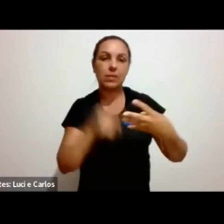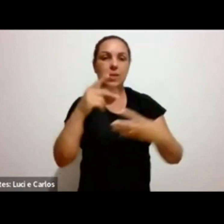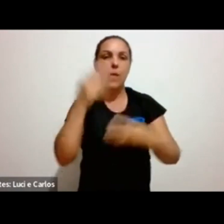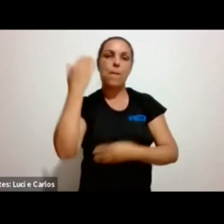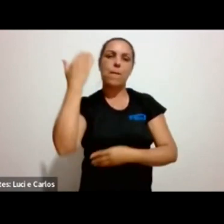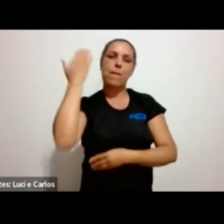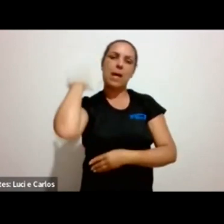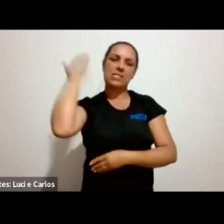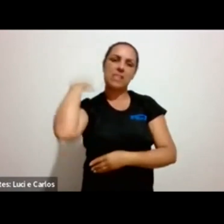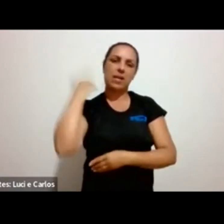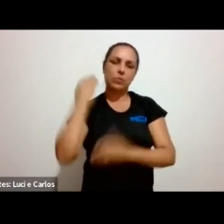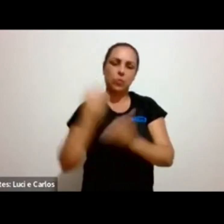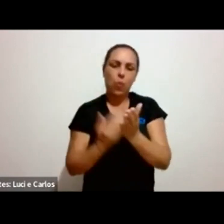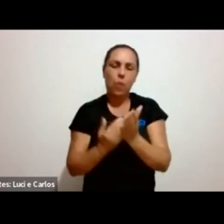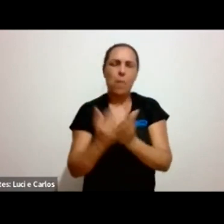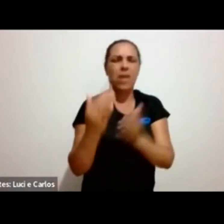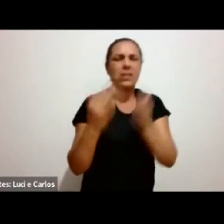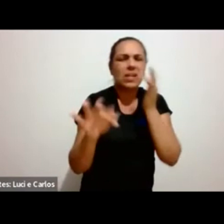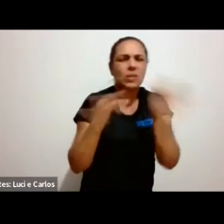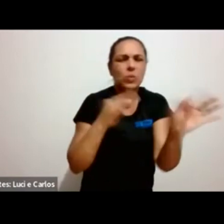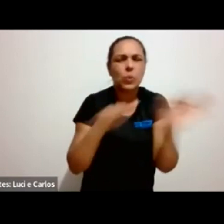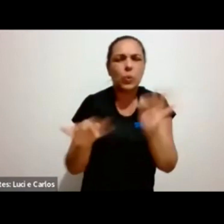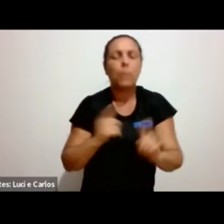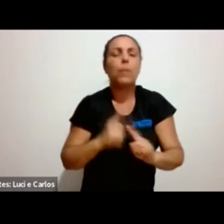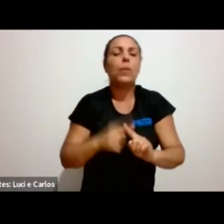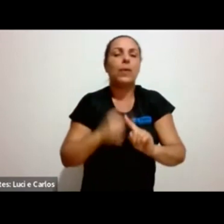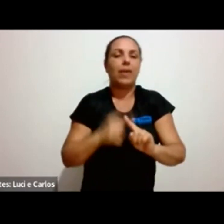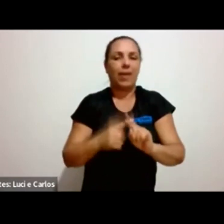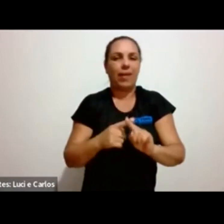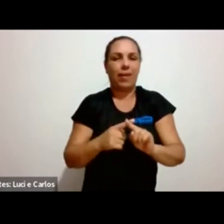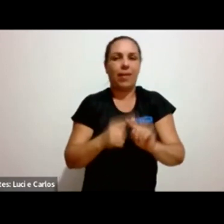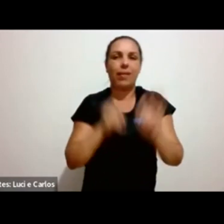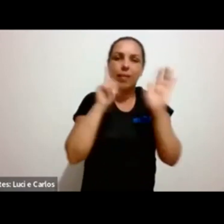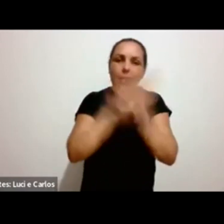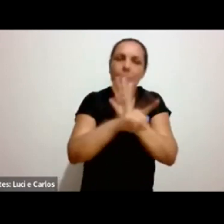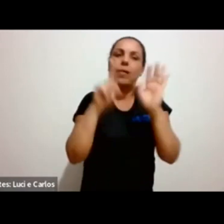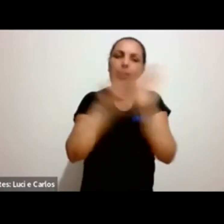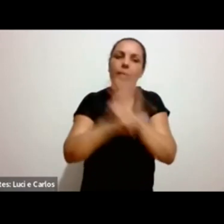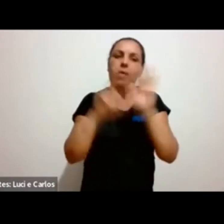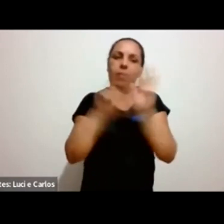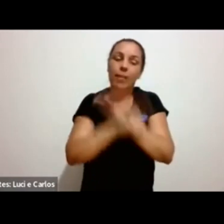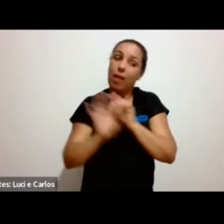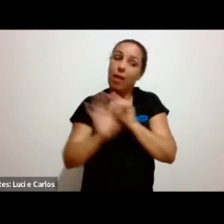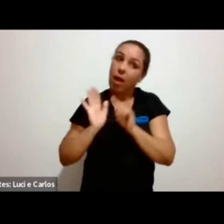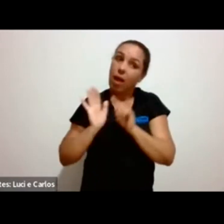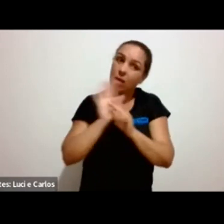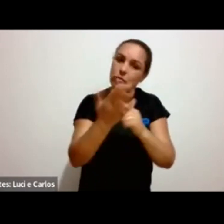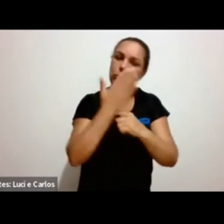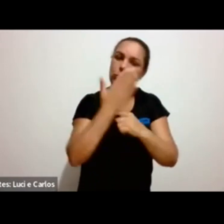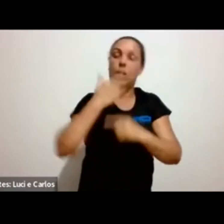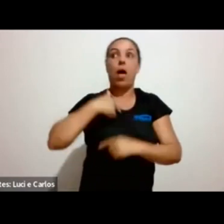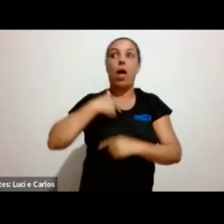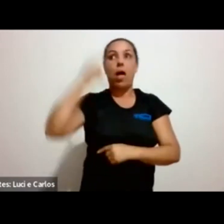a desenvolver essa síndrome, ela possa voltar atrás e corrigir onde isso começou.